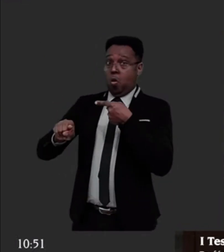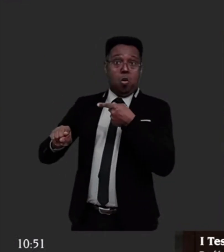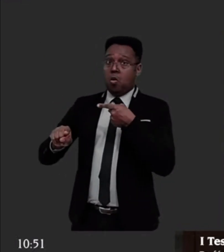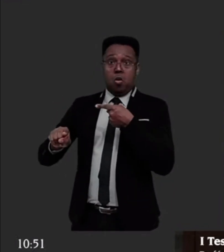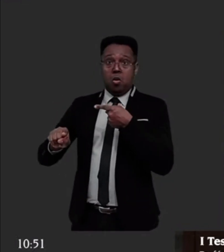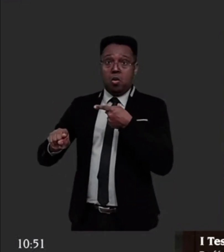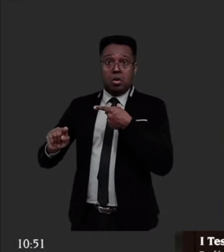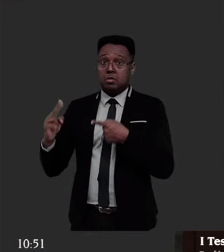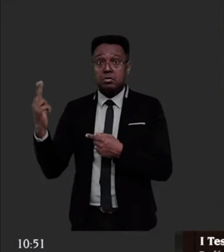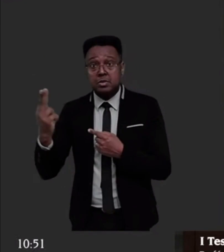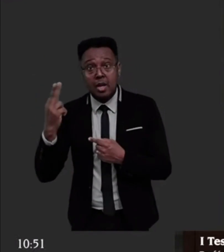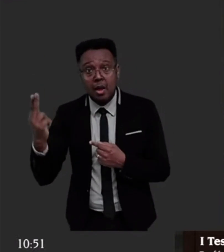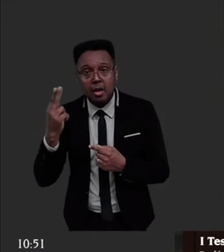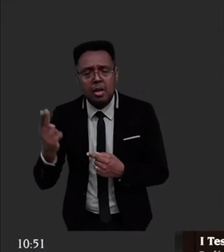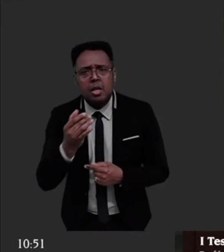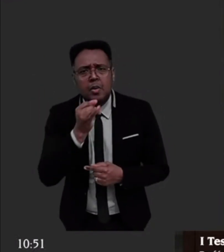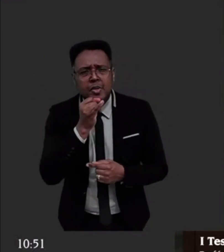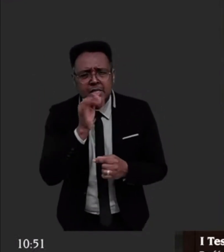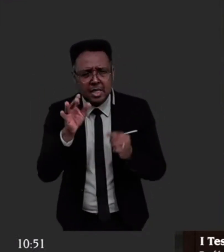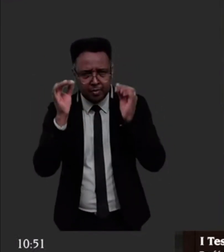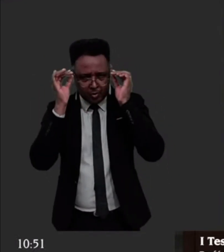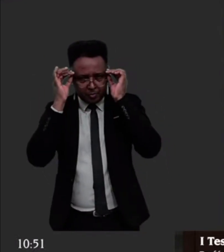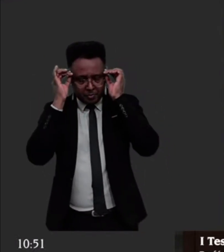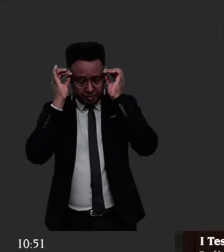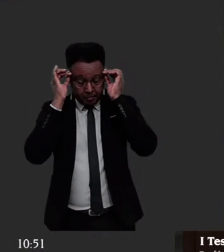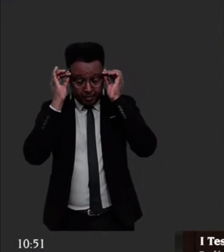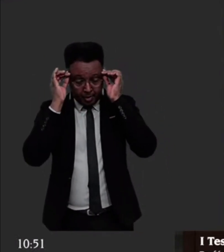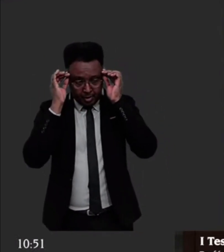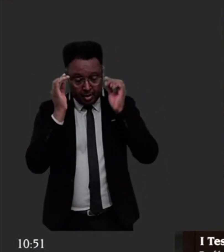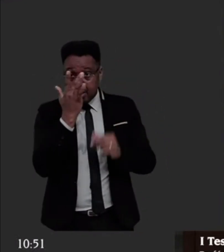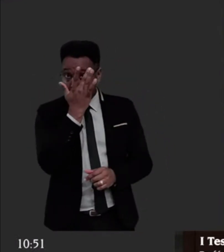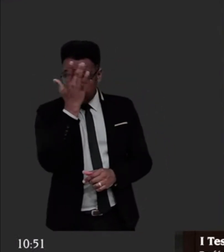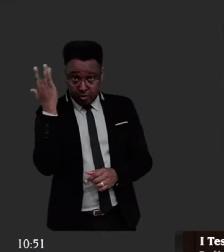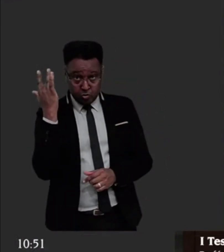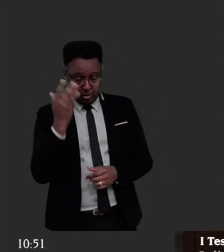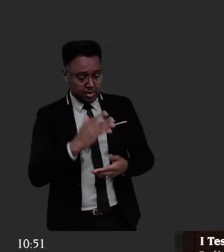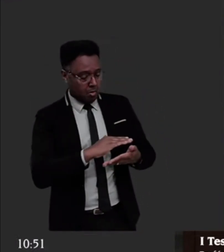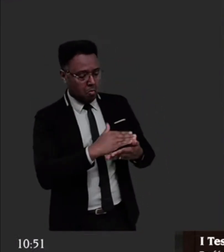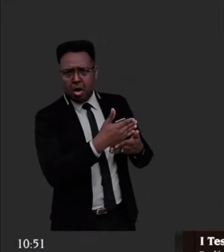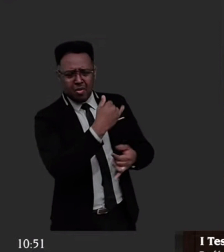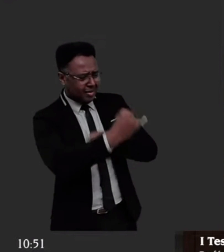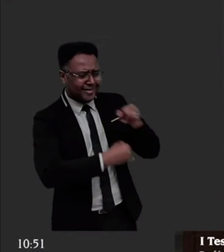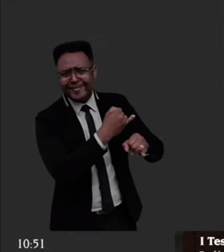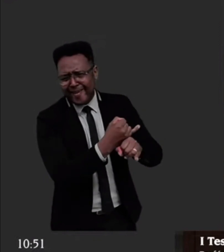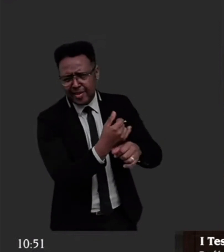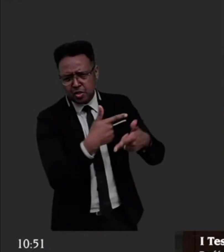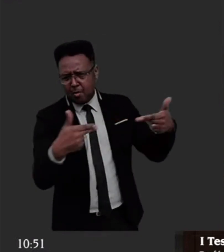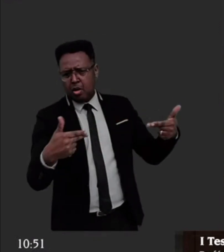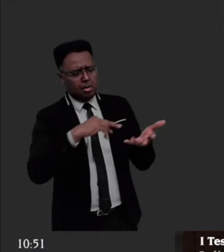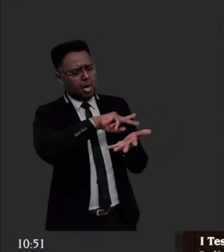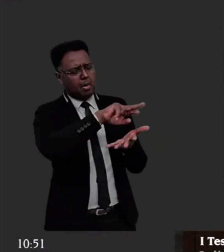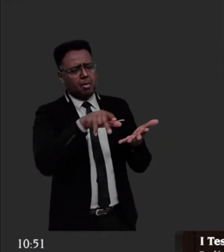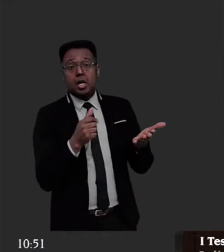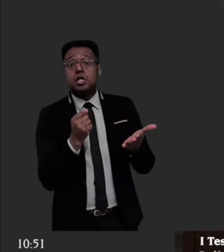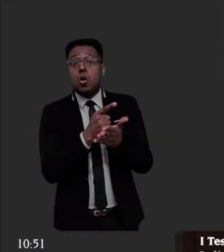como muita gente compra hoje as coisas pela internet, não é? Compra tanta coisa, roupa,